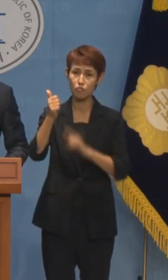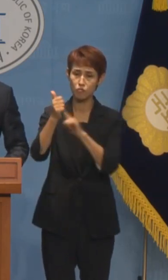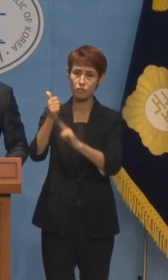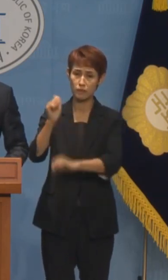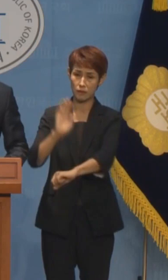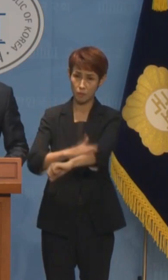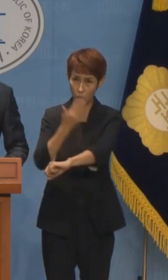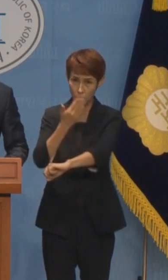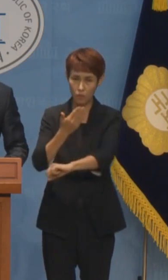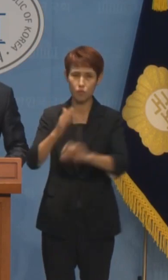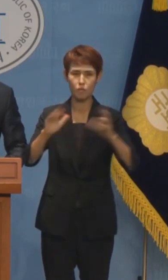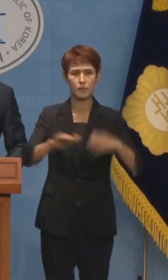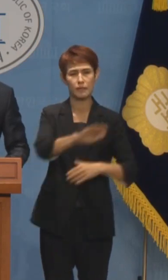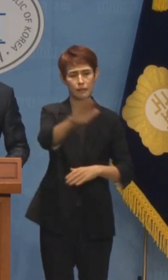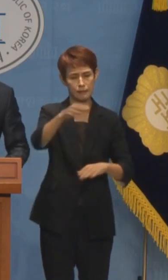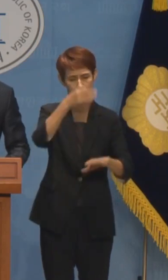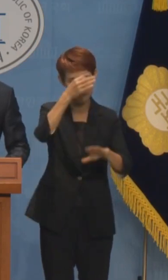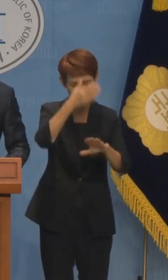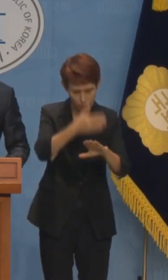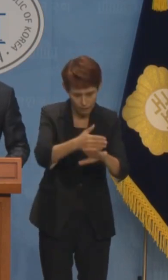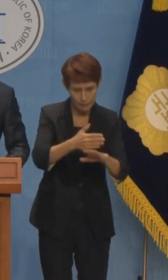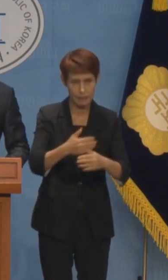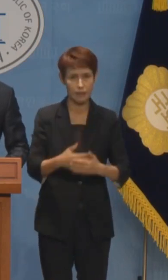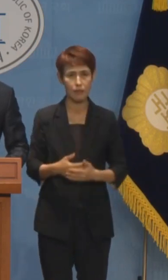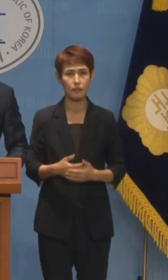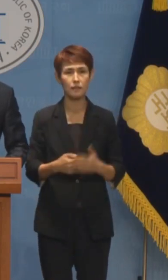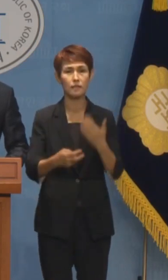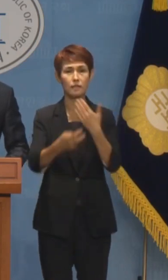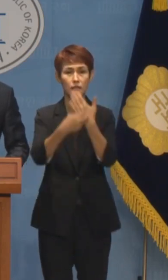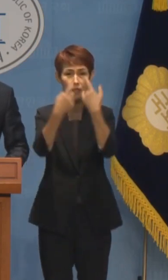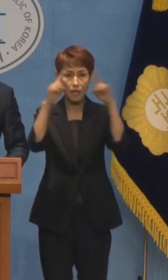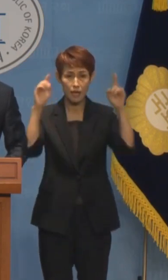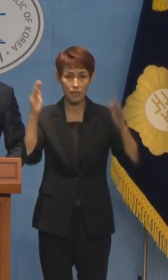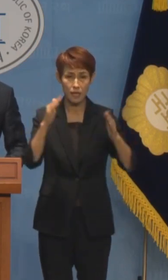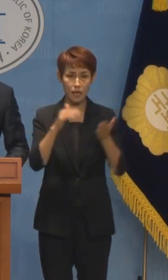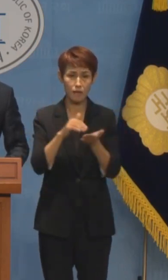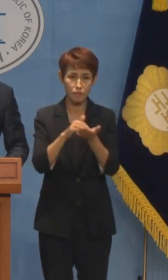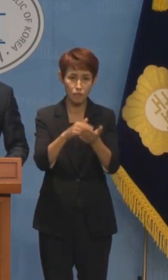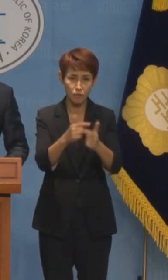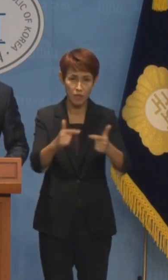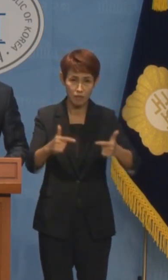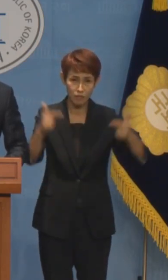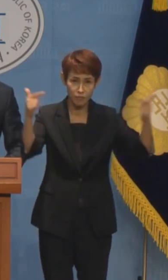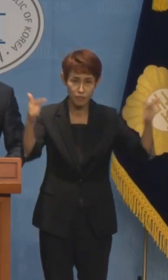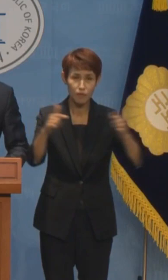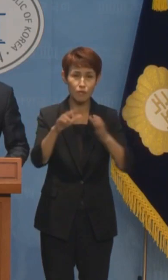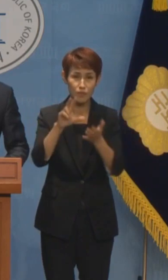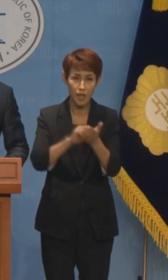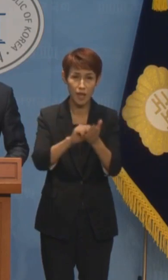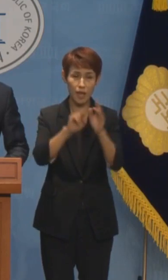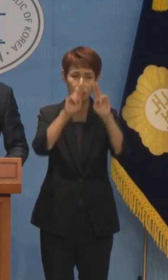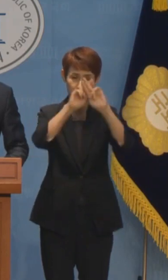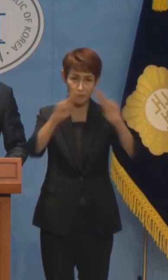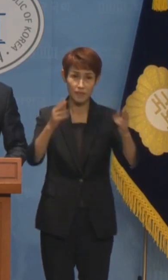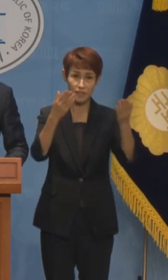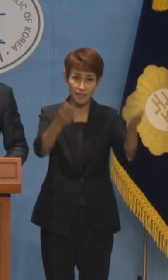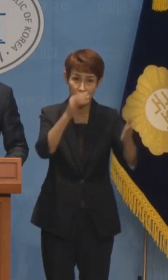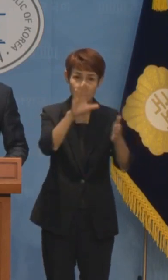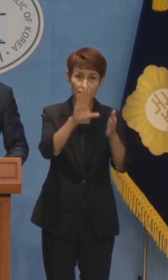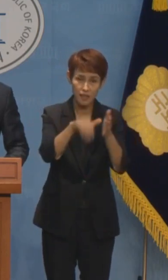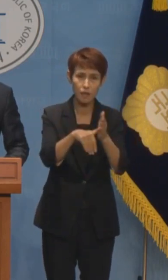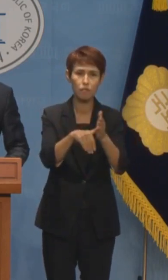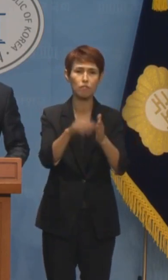대국민 사과를 하고 무리한 의대생 증원 방침을 처할 때 비로소 장차관과 대통령 참모 등의